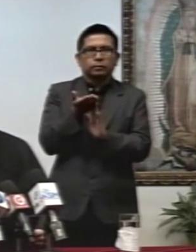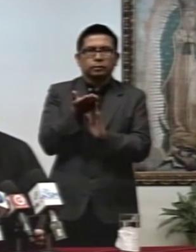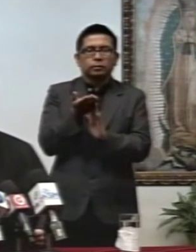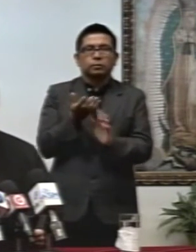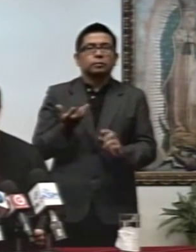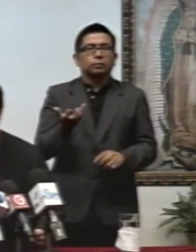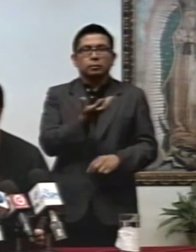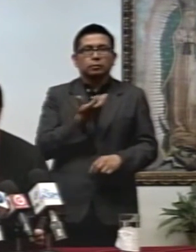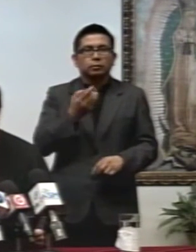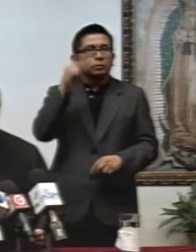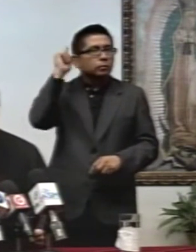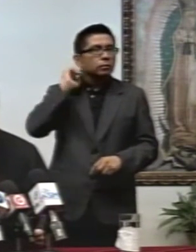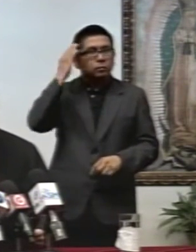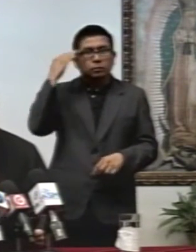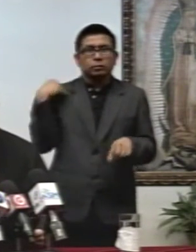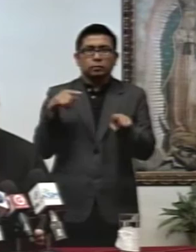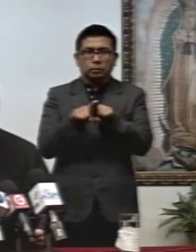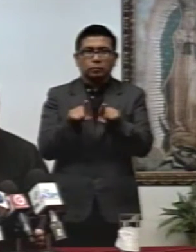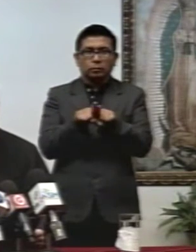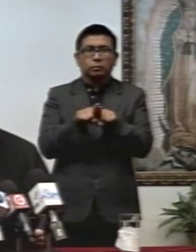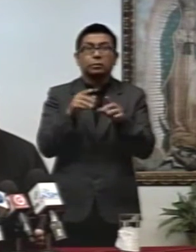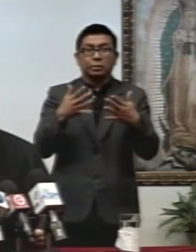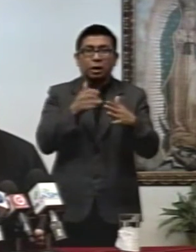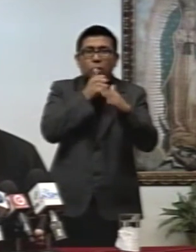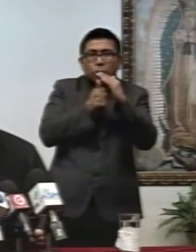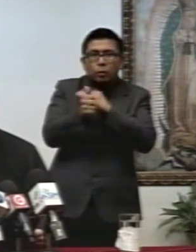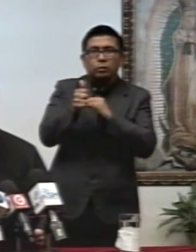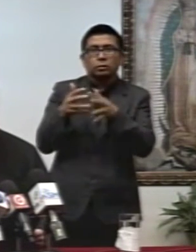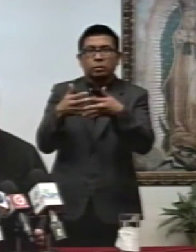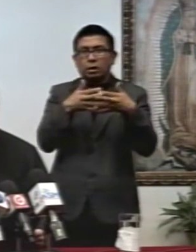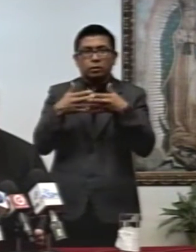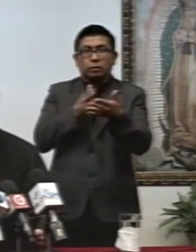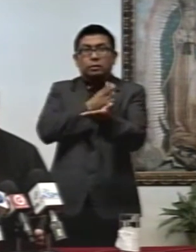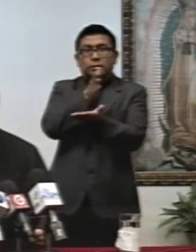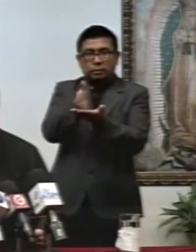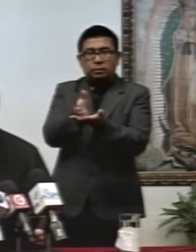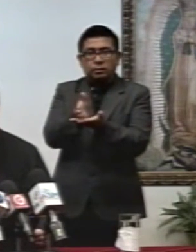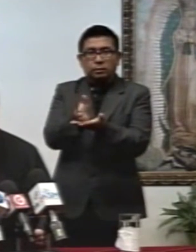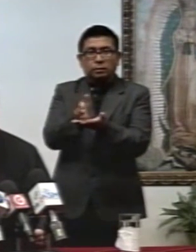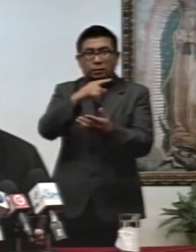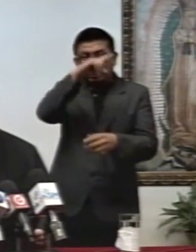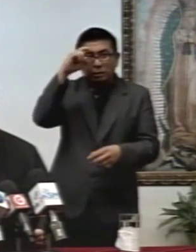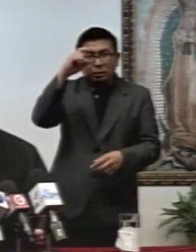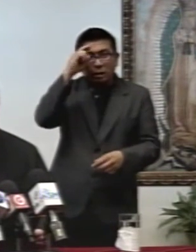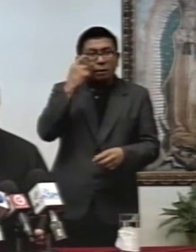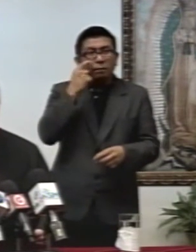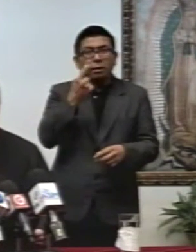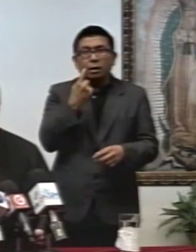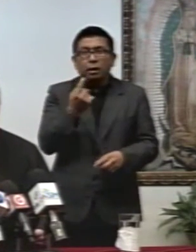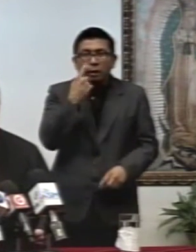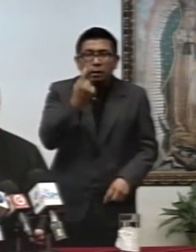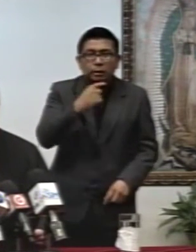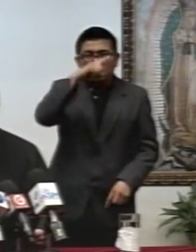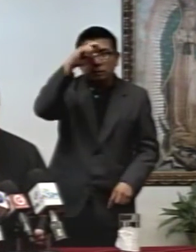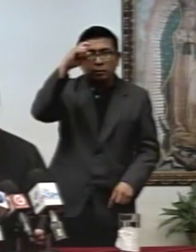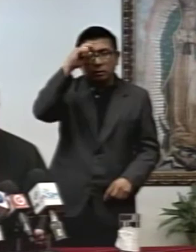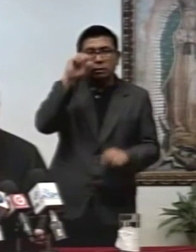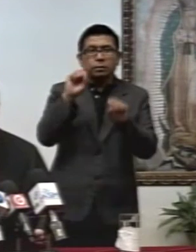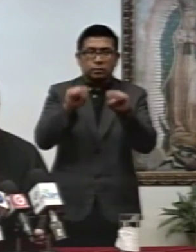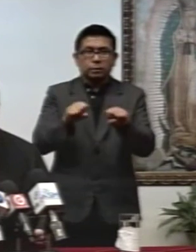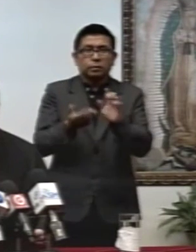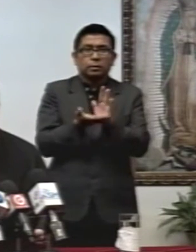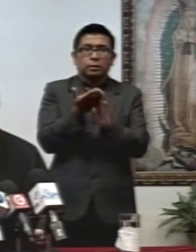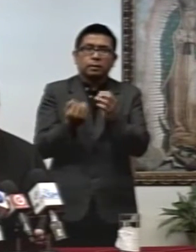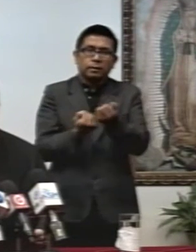Nuestros hermanos que han migrado a Estados Unidos buscando trabajar para sacar adelante a